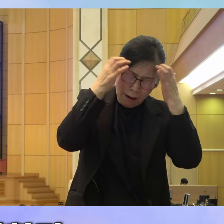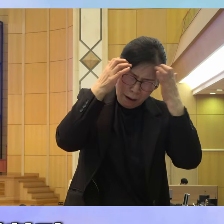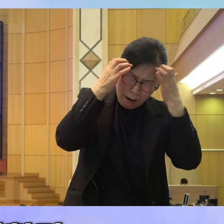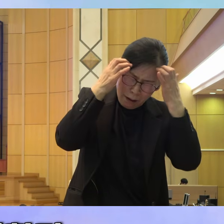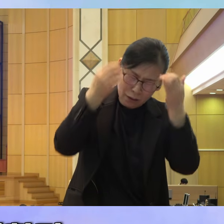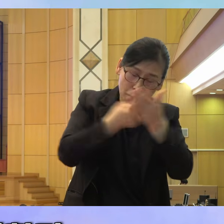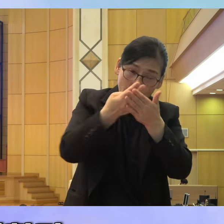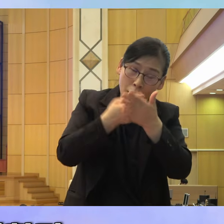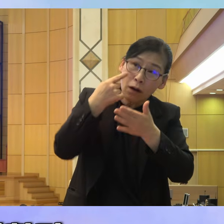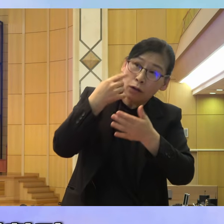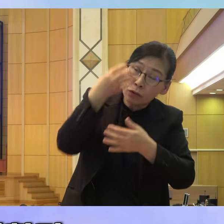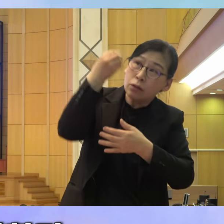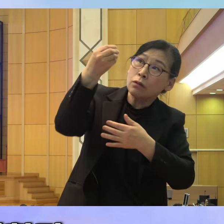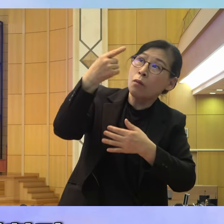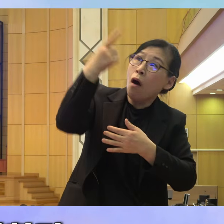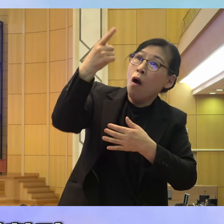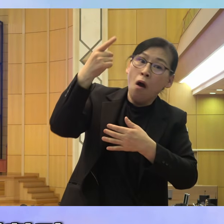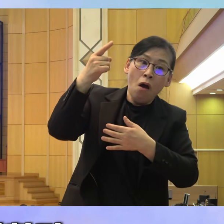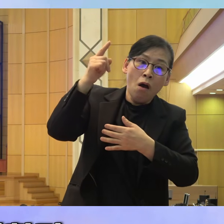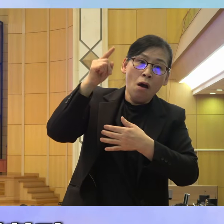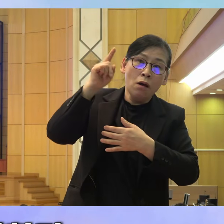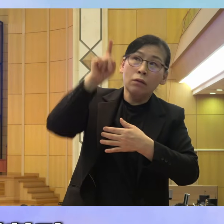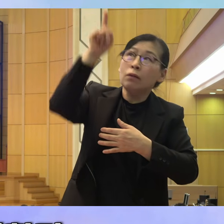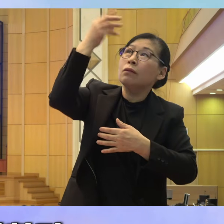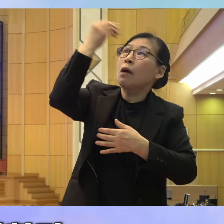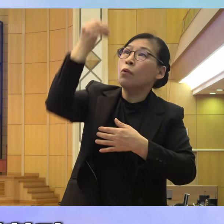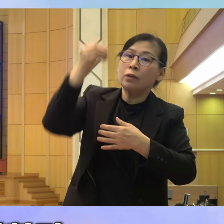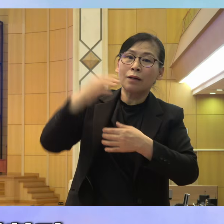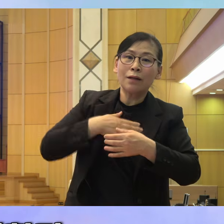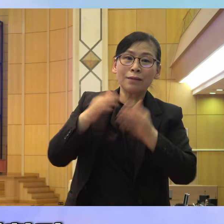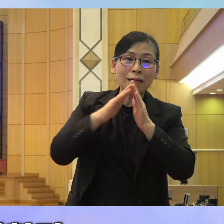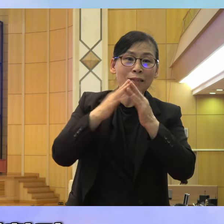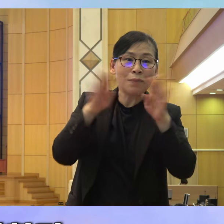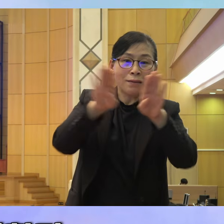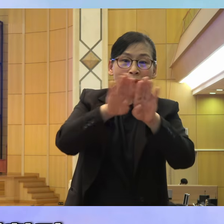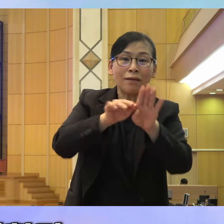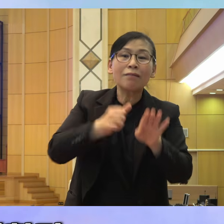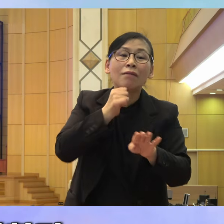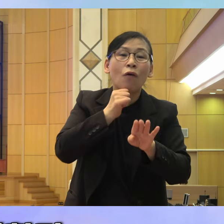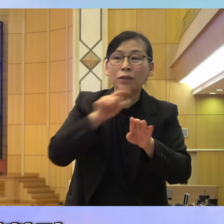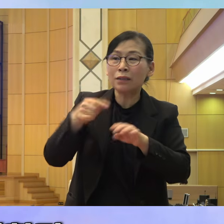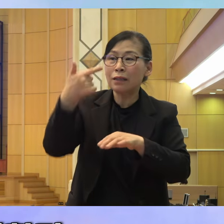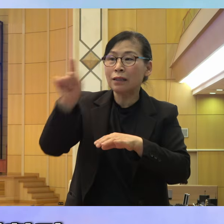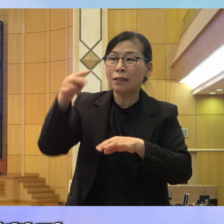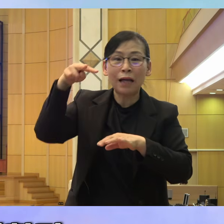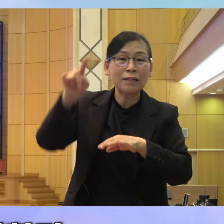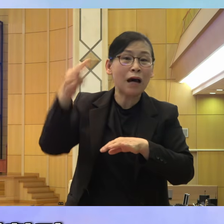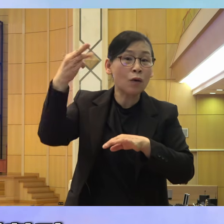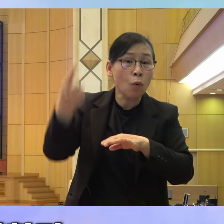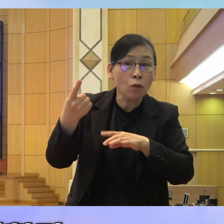하나님을 향해서 하나님 품에 있는 나사로를 보고